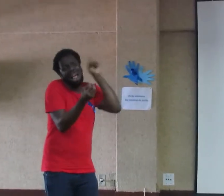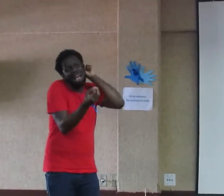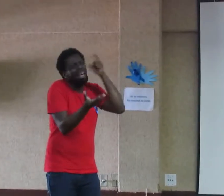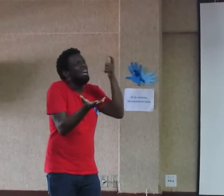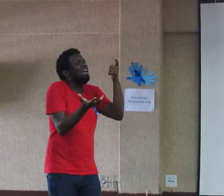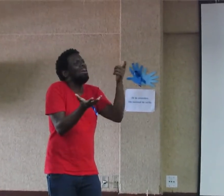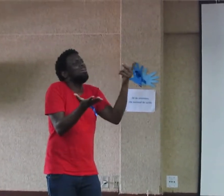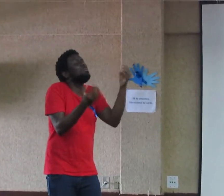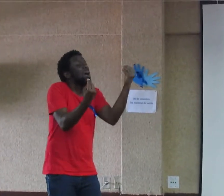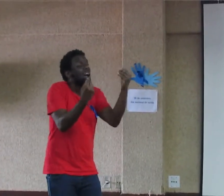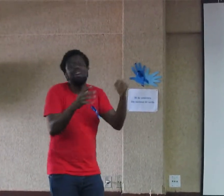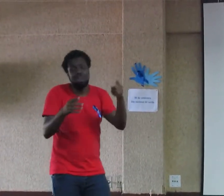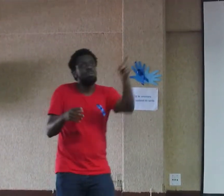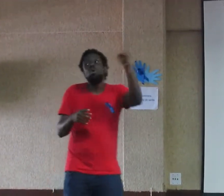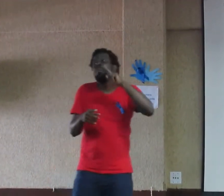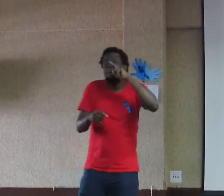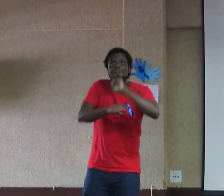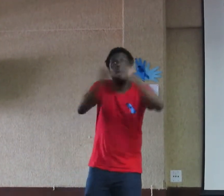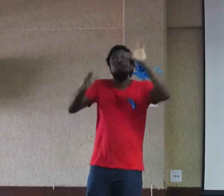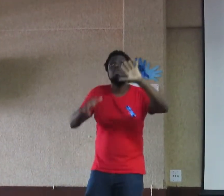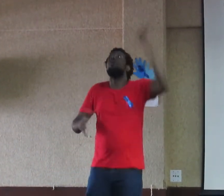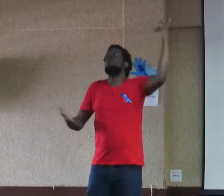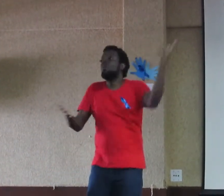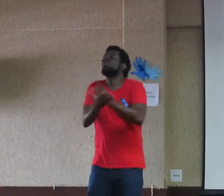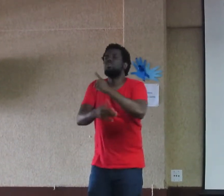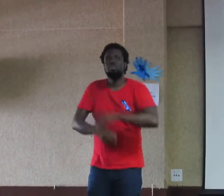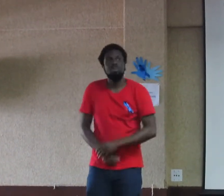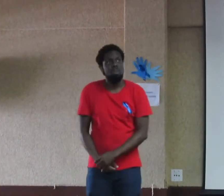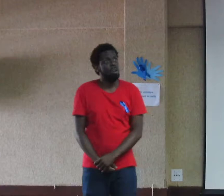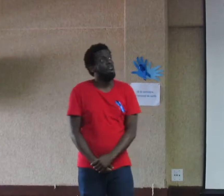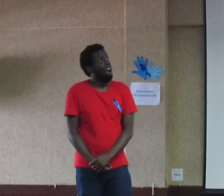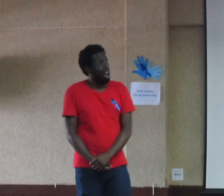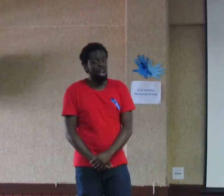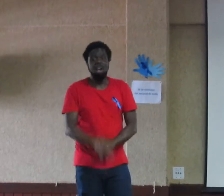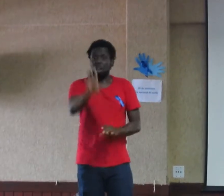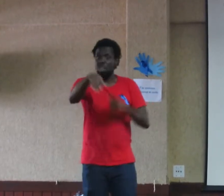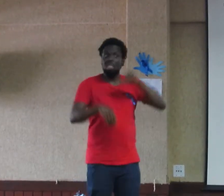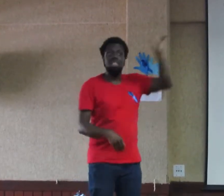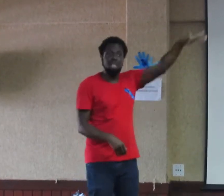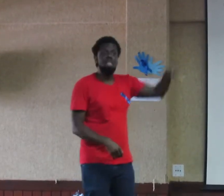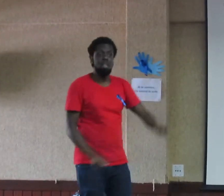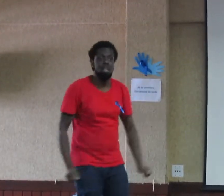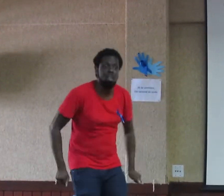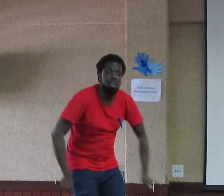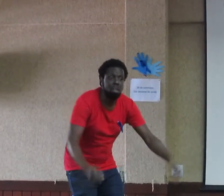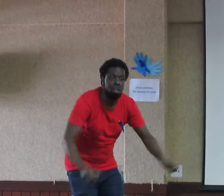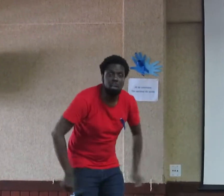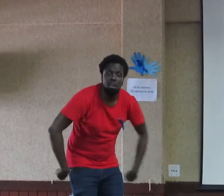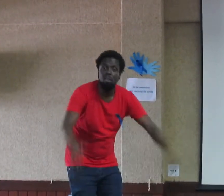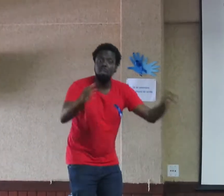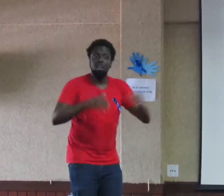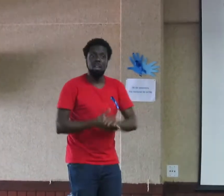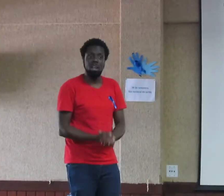aparelho auditivo? Eu falei: pra que o aparelho auditivo? O aparelho auditivo é algo que é bastante